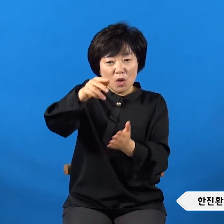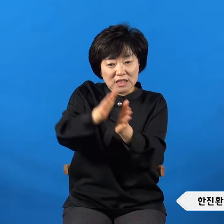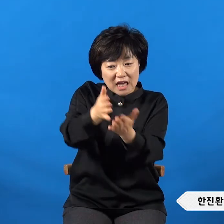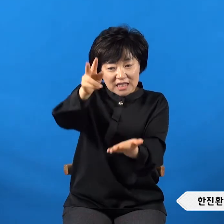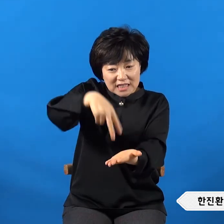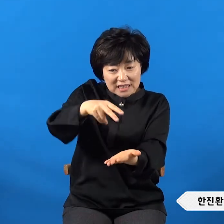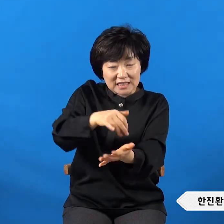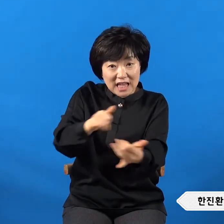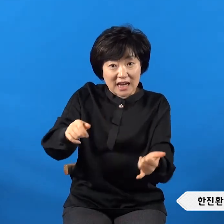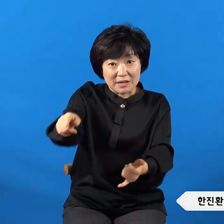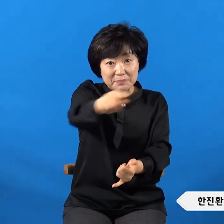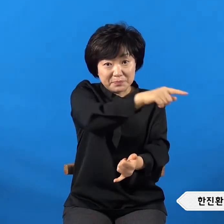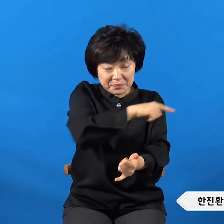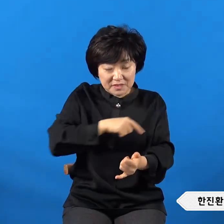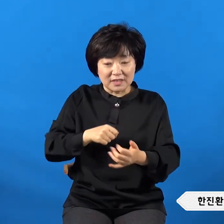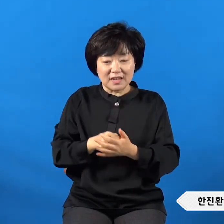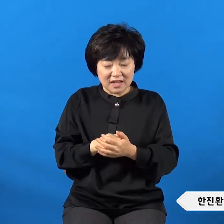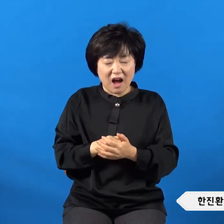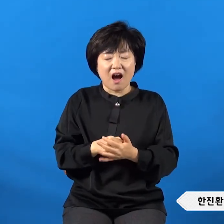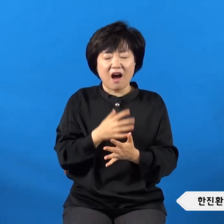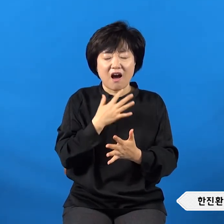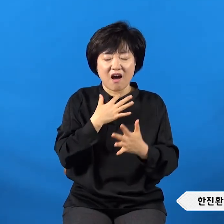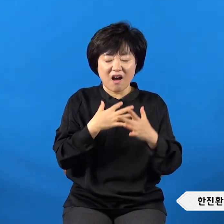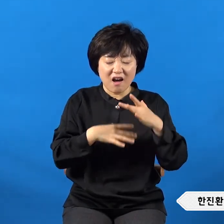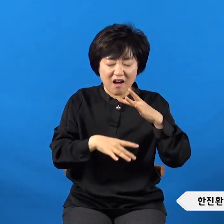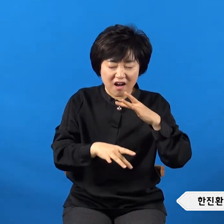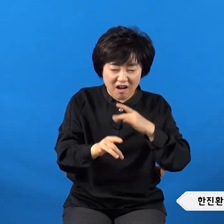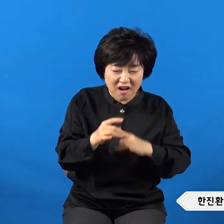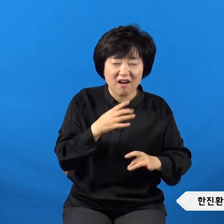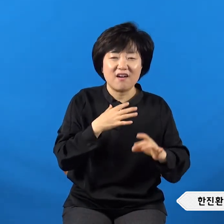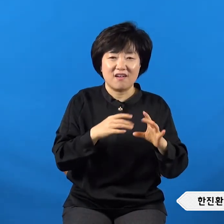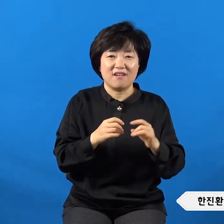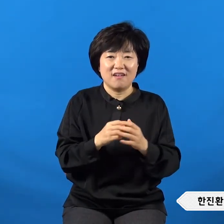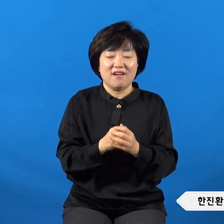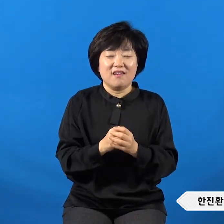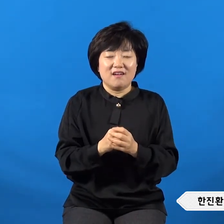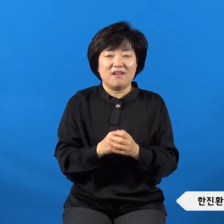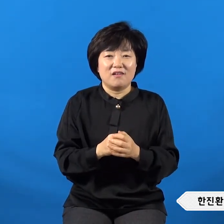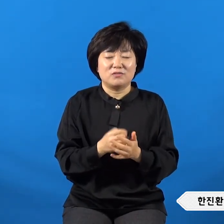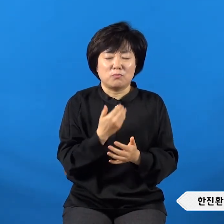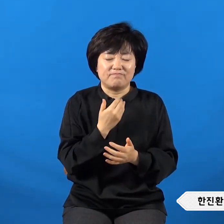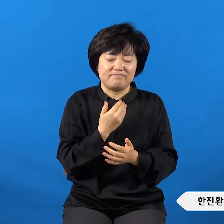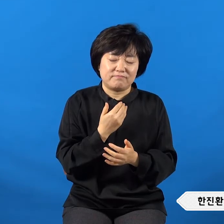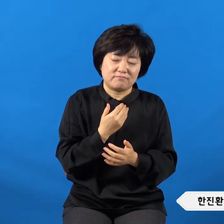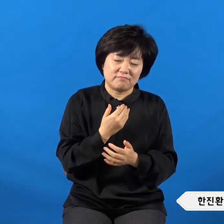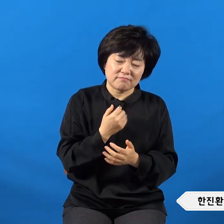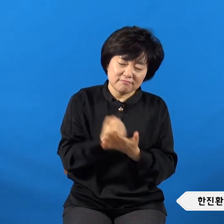허물을 너무나 적나라하게 파헤치니까 독자들이 충격을 받습니다.